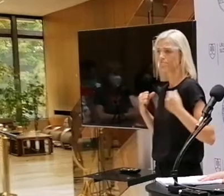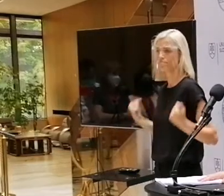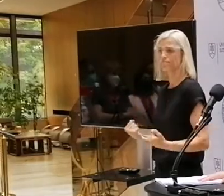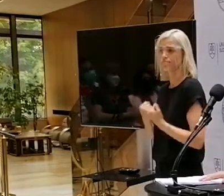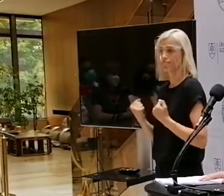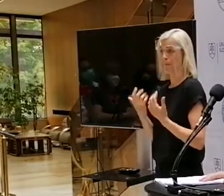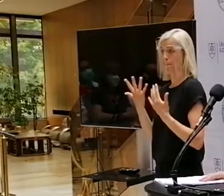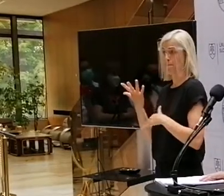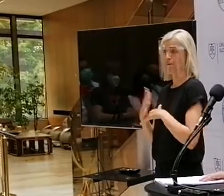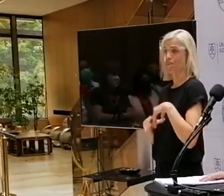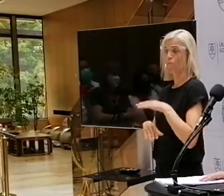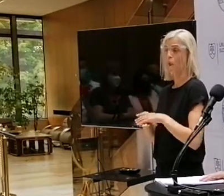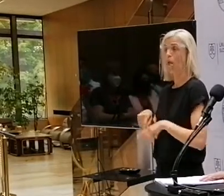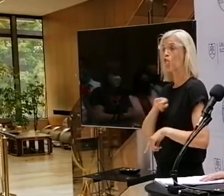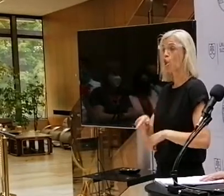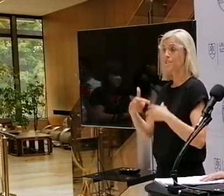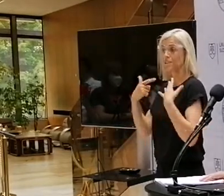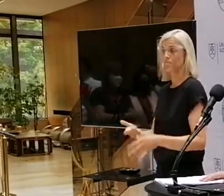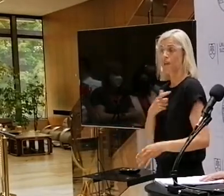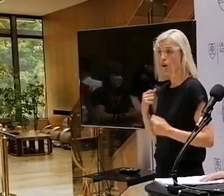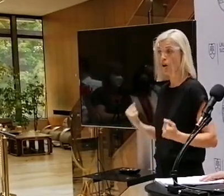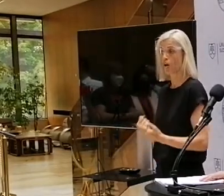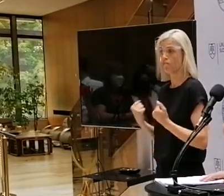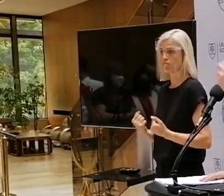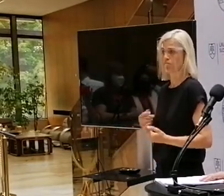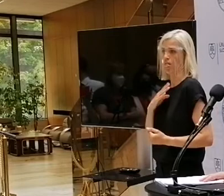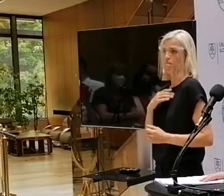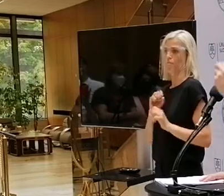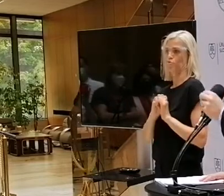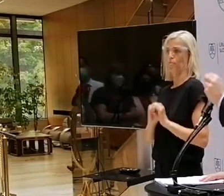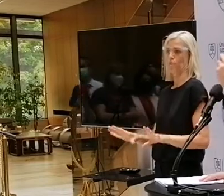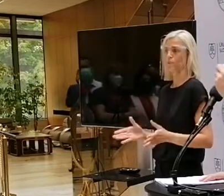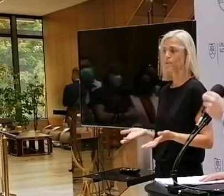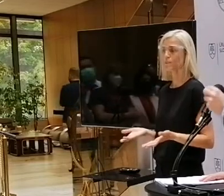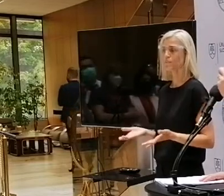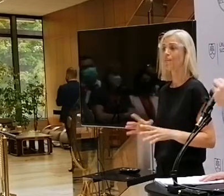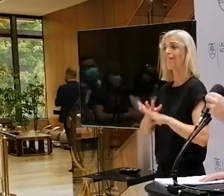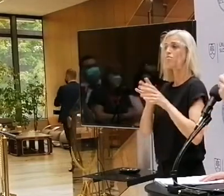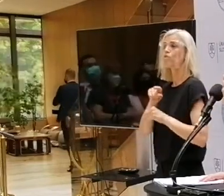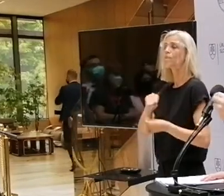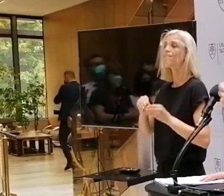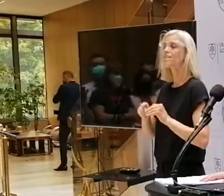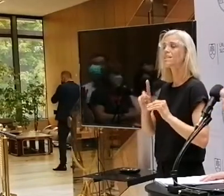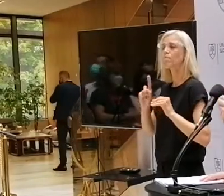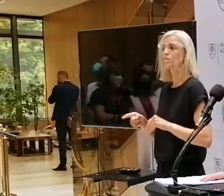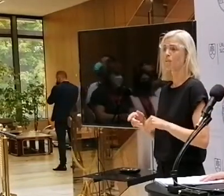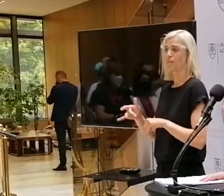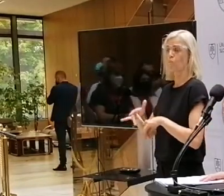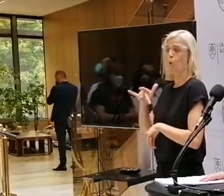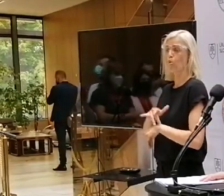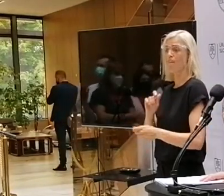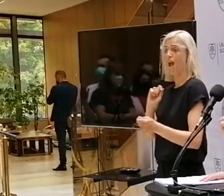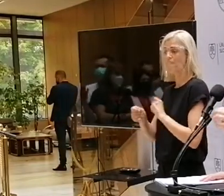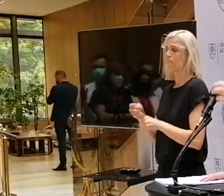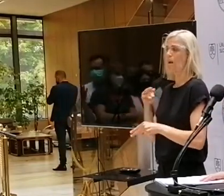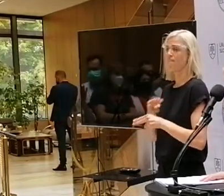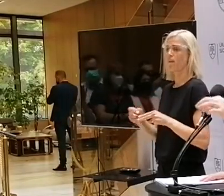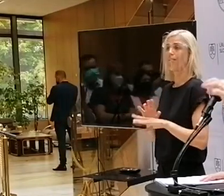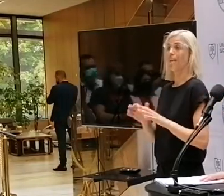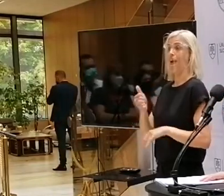prácu, aby pracoval do 70. To je nepripustné. Čiže všetky tieto veci musia byť v dôchodkovej reforme vyriešené. Nie